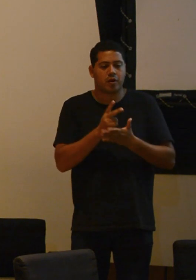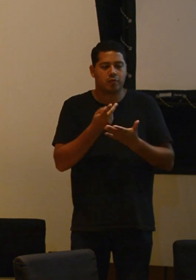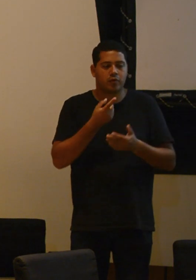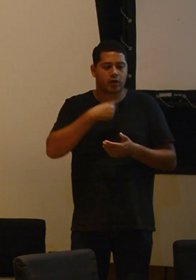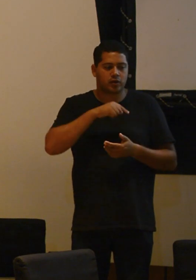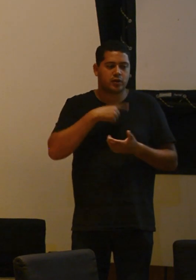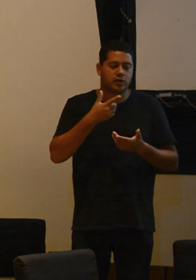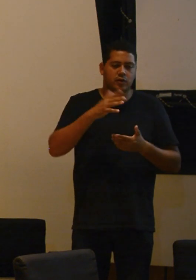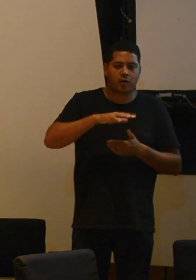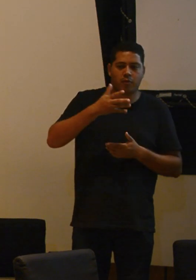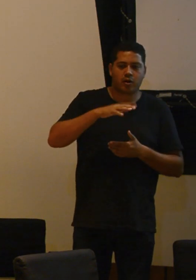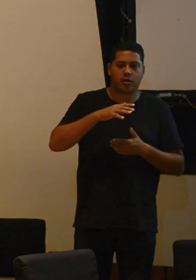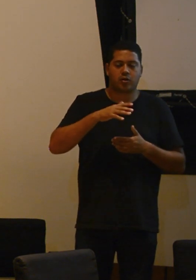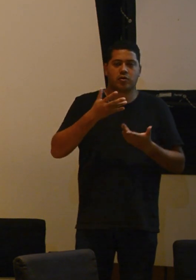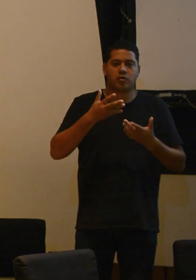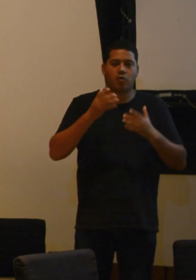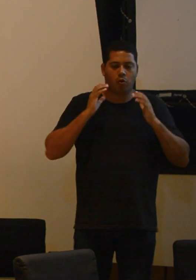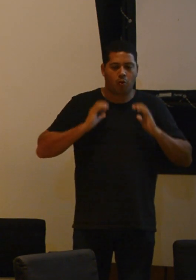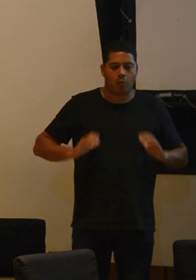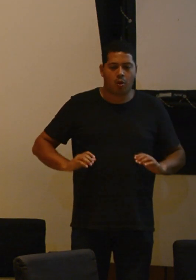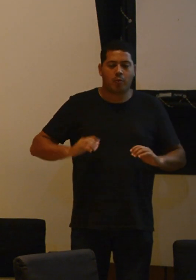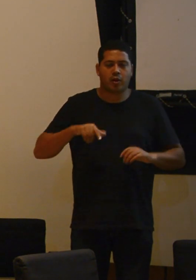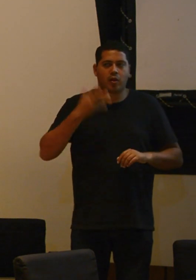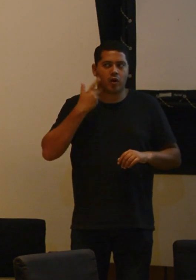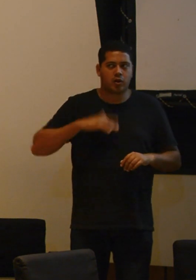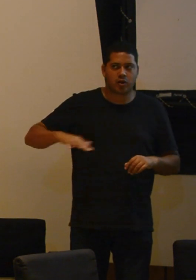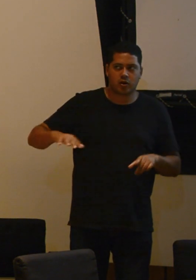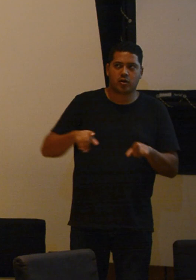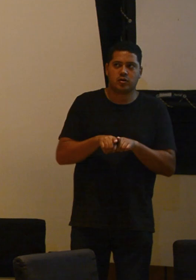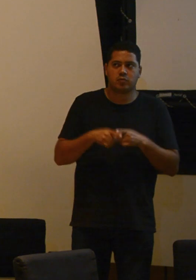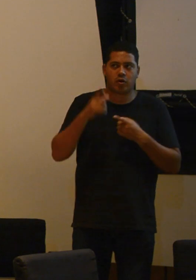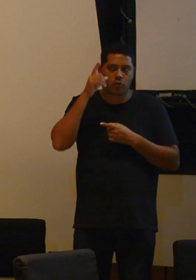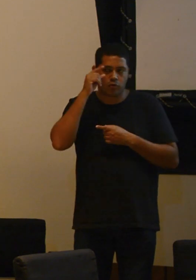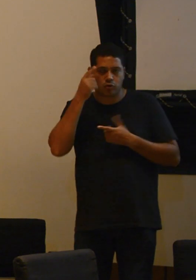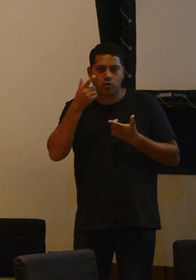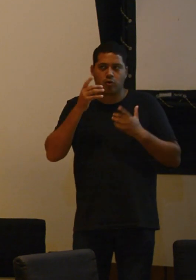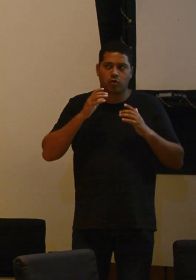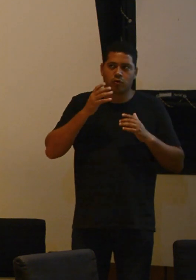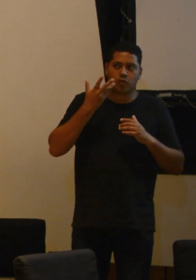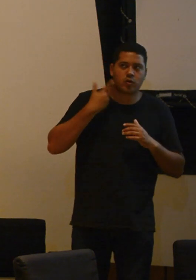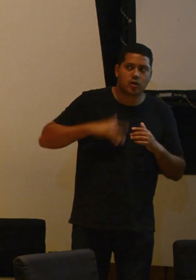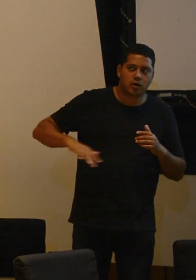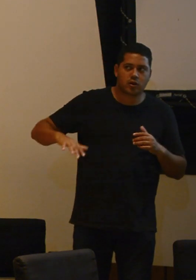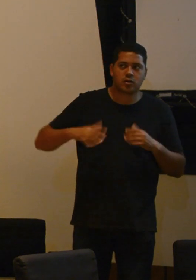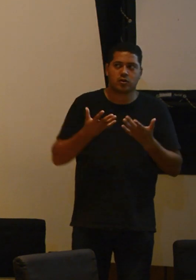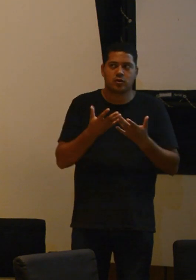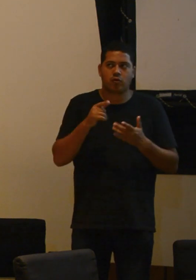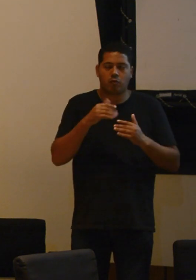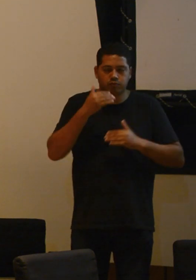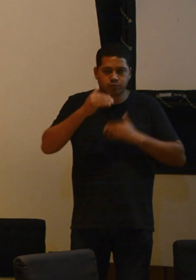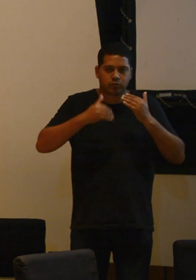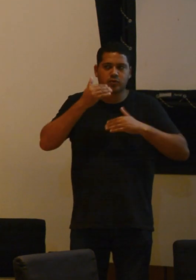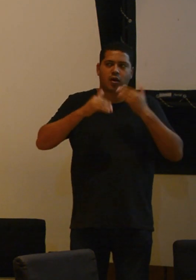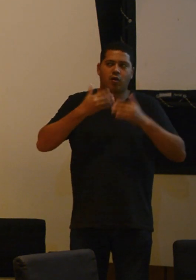a gente depende do comportamento da criança, muitas vezes vai depender do sono daquela criança, então é um processo que às